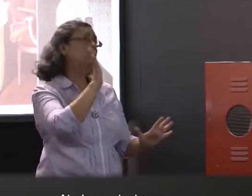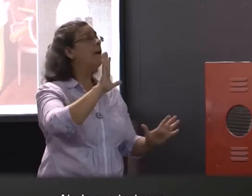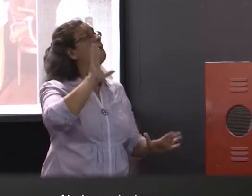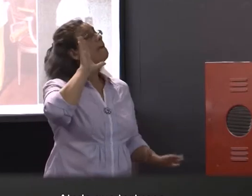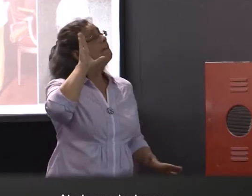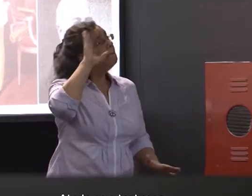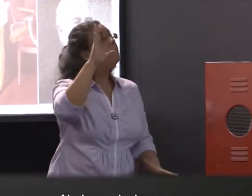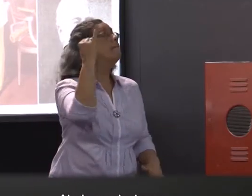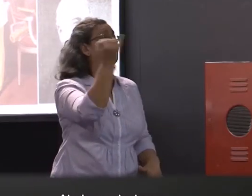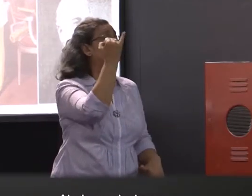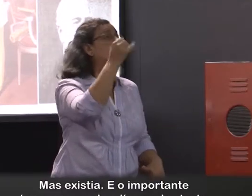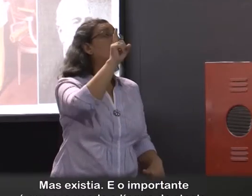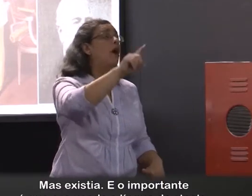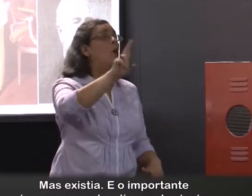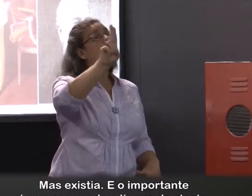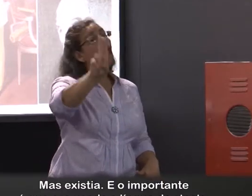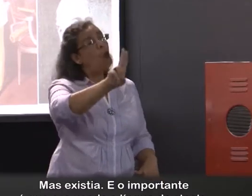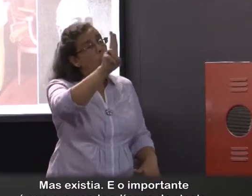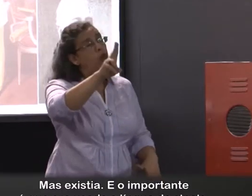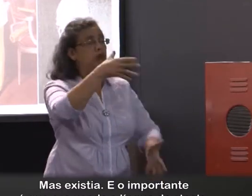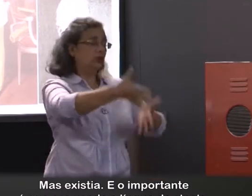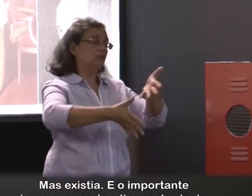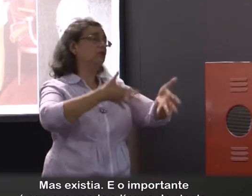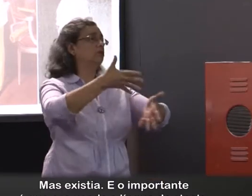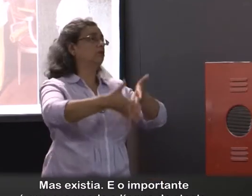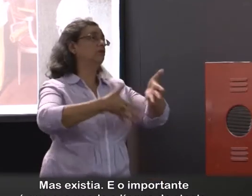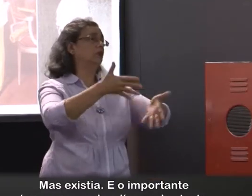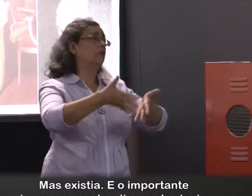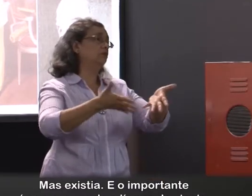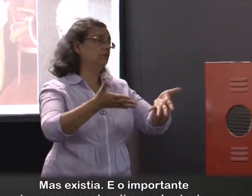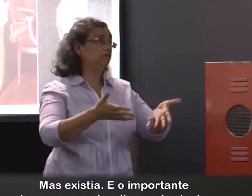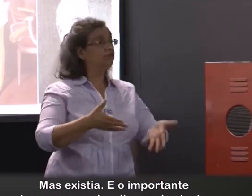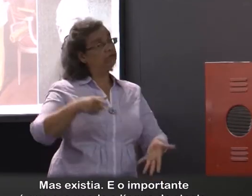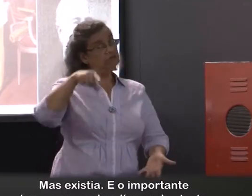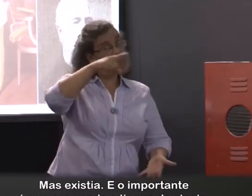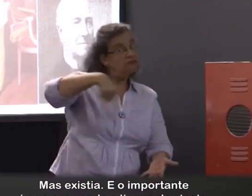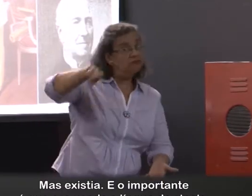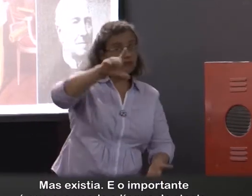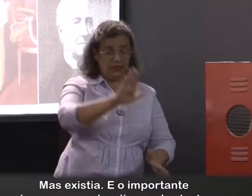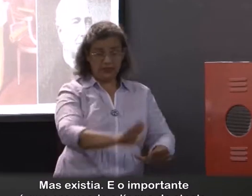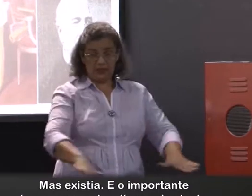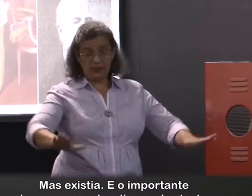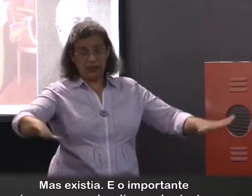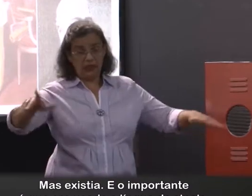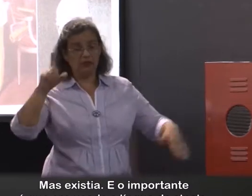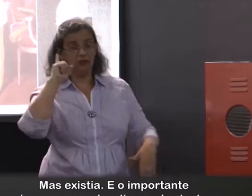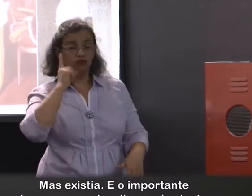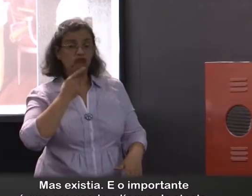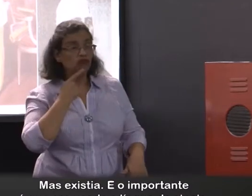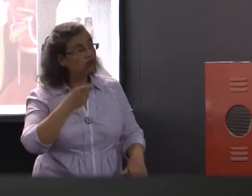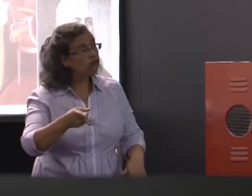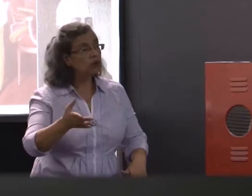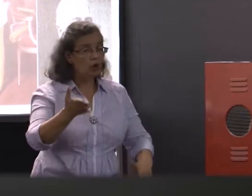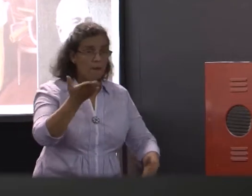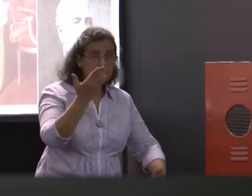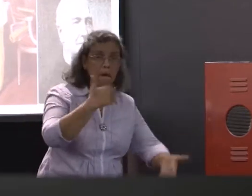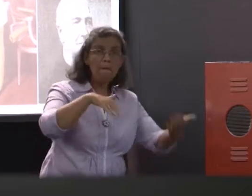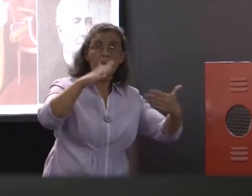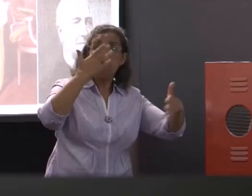que tortuosa, mas existia. E aí era usado, o importante era que é usado a língua de sinais. Então